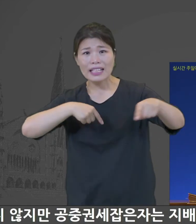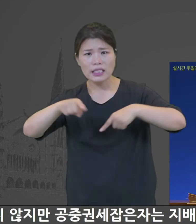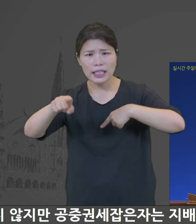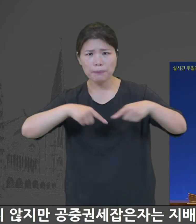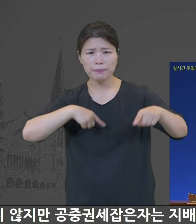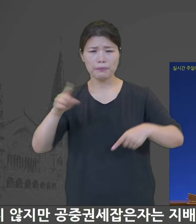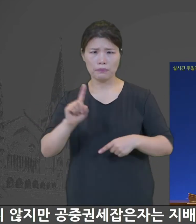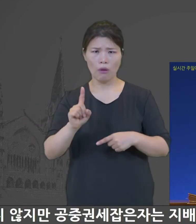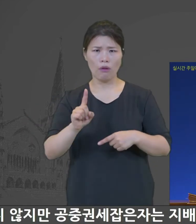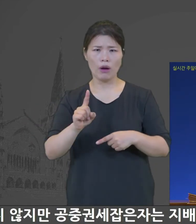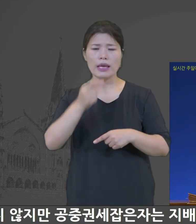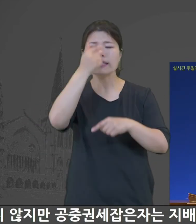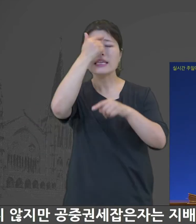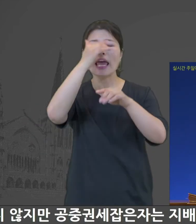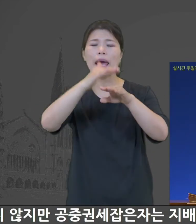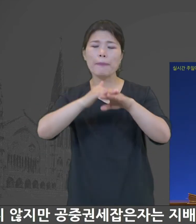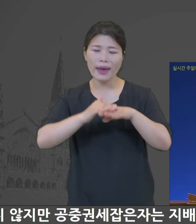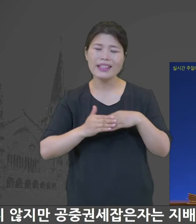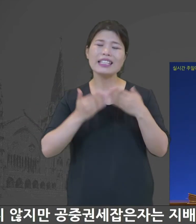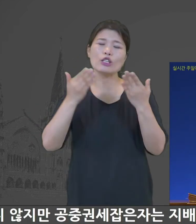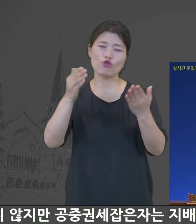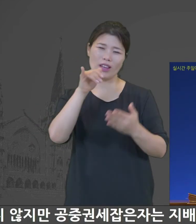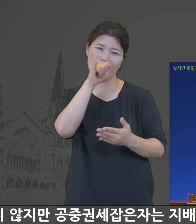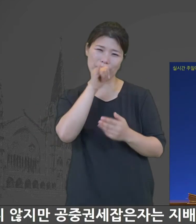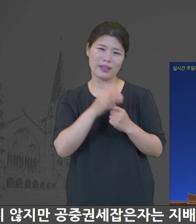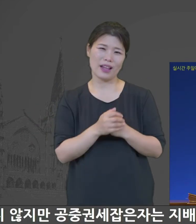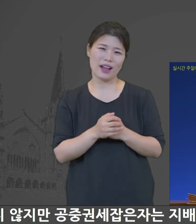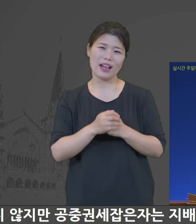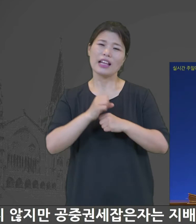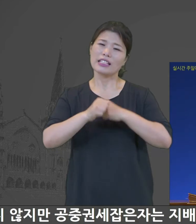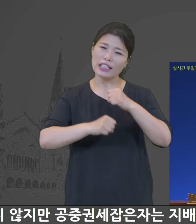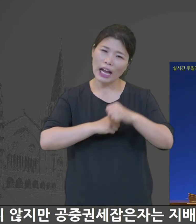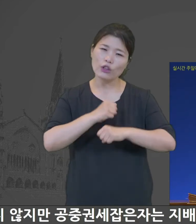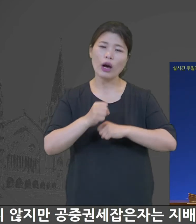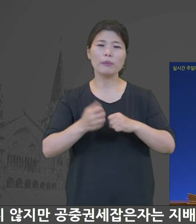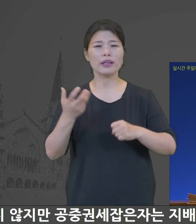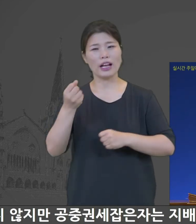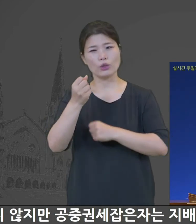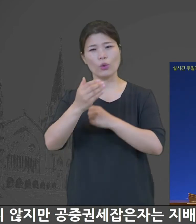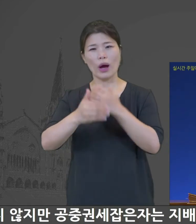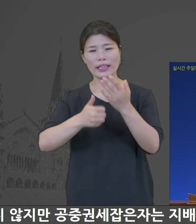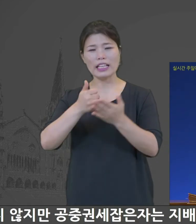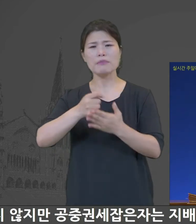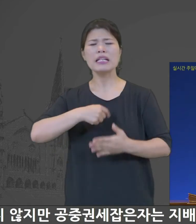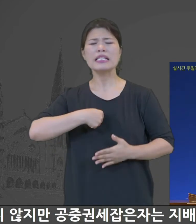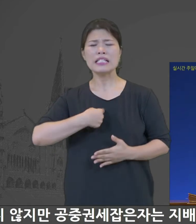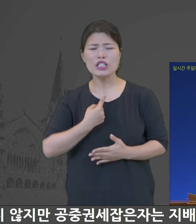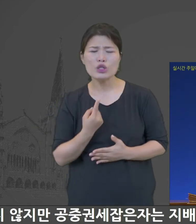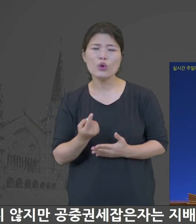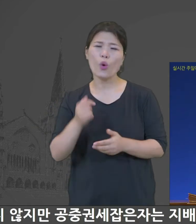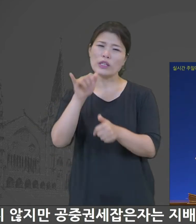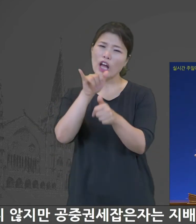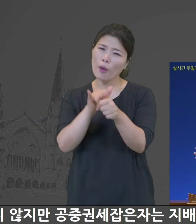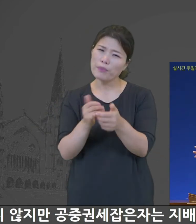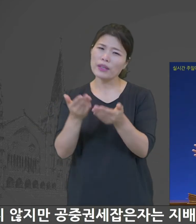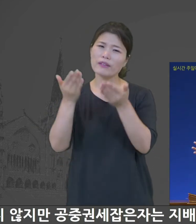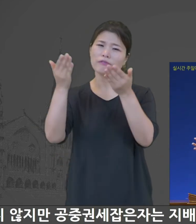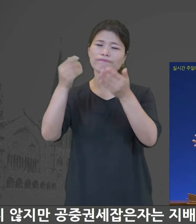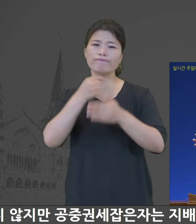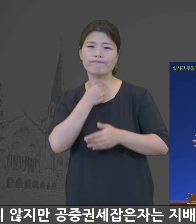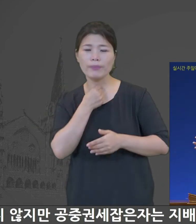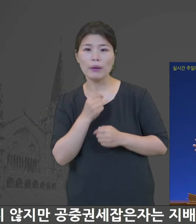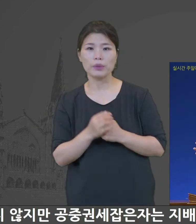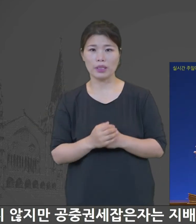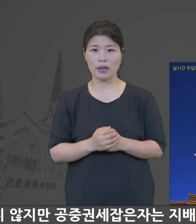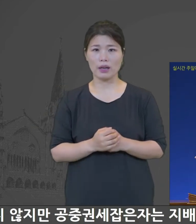자유함을 주셔서 그 자유함을 가지고 스스로 다시 하나님을 섬기는 자가 되어서 그 자유함을 가지고